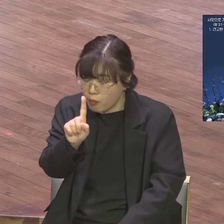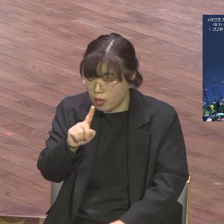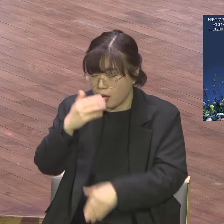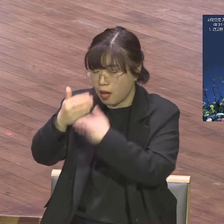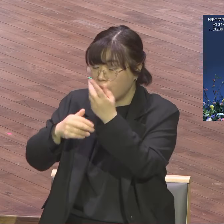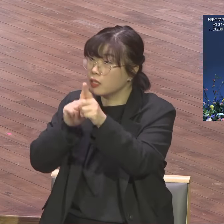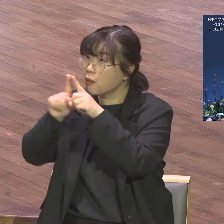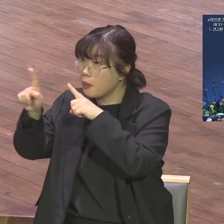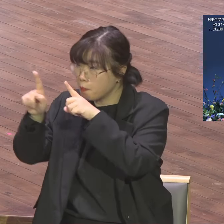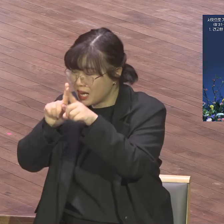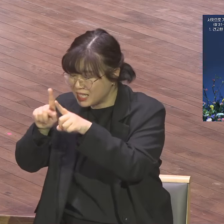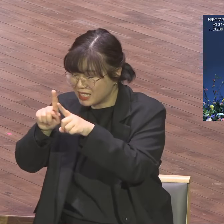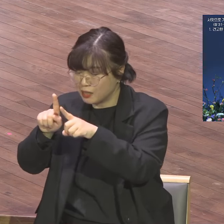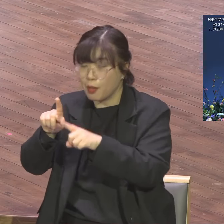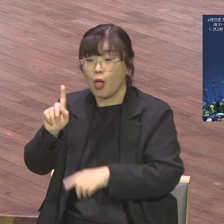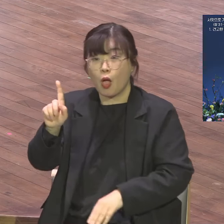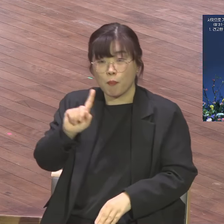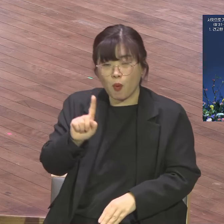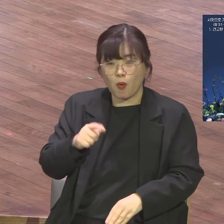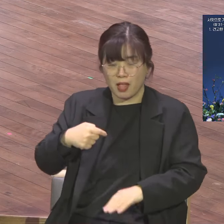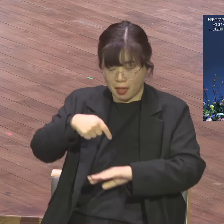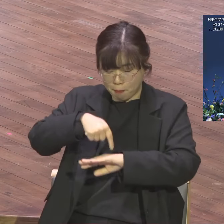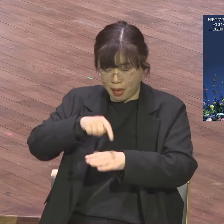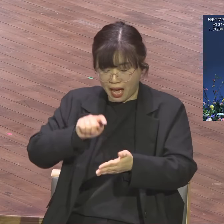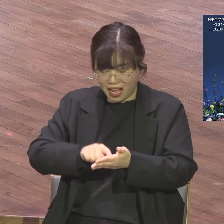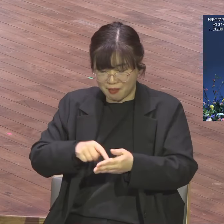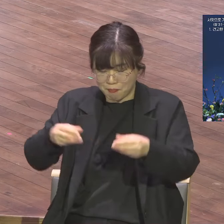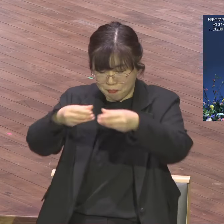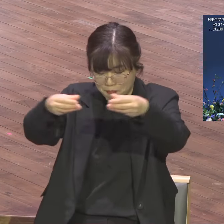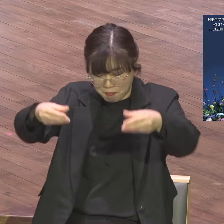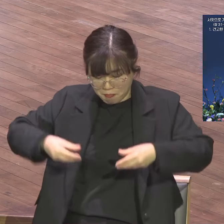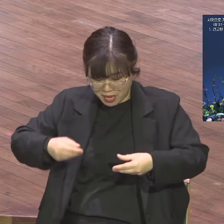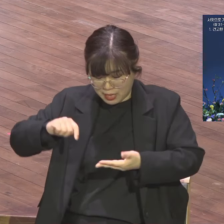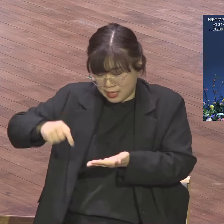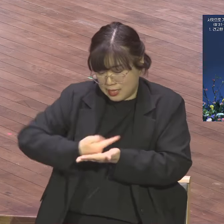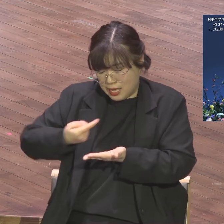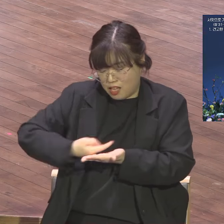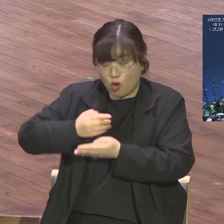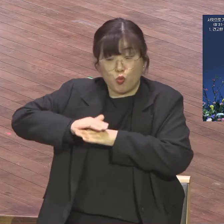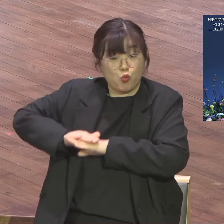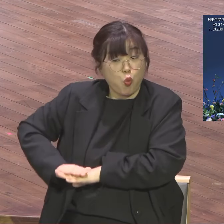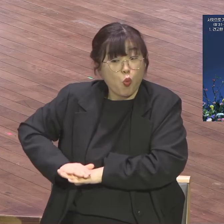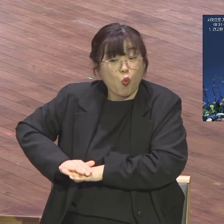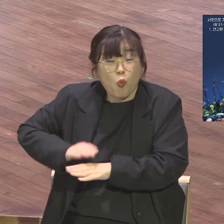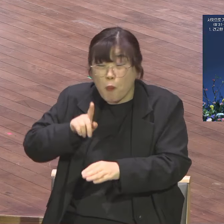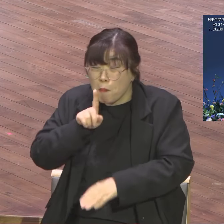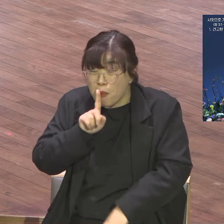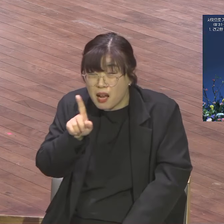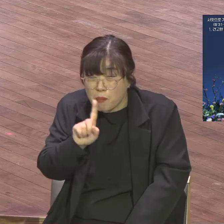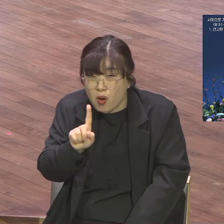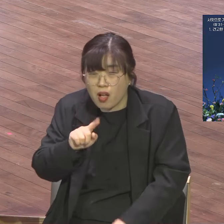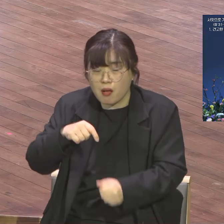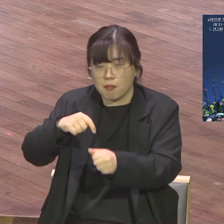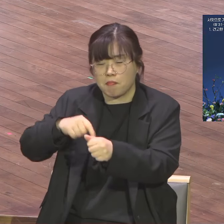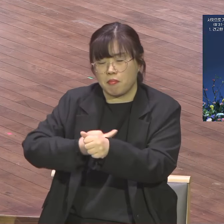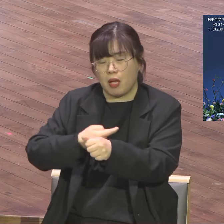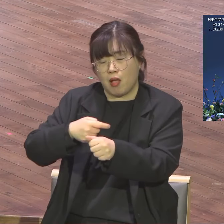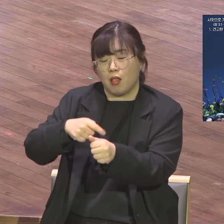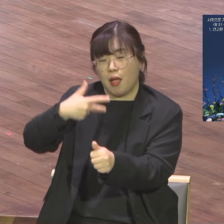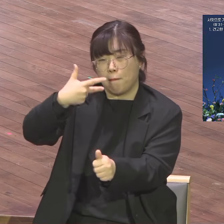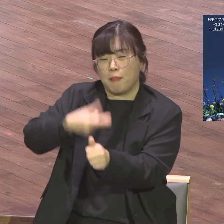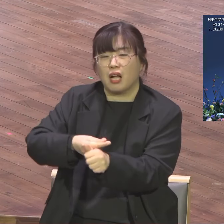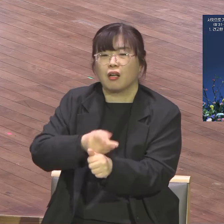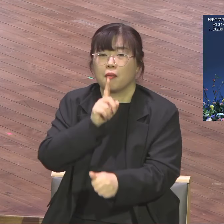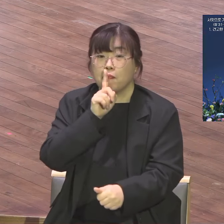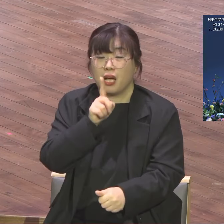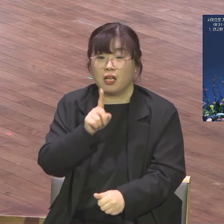말씀하고 있어요. 응? 각인이죠. 각인 새기라. 새기라 말 각인을 말합니다. 마음판에 새기라.